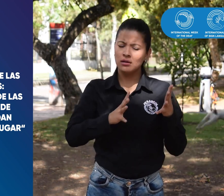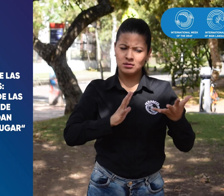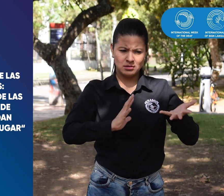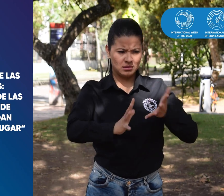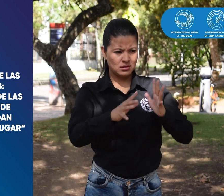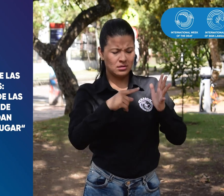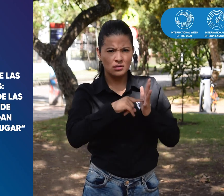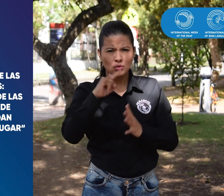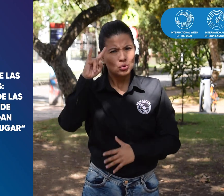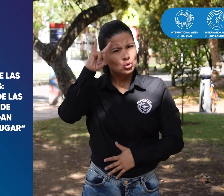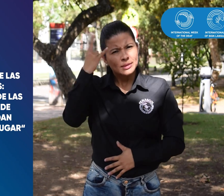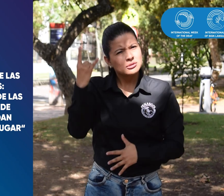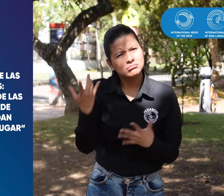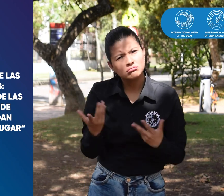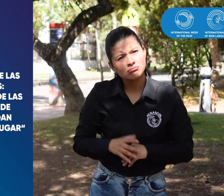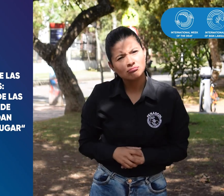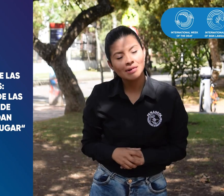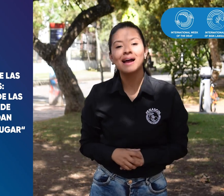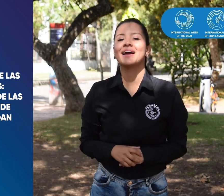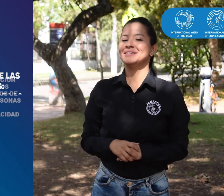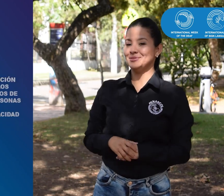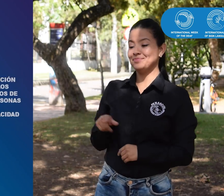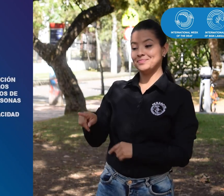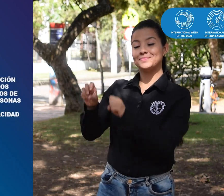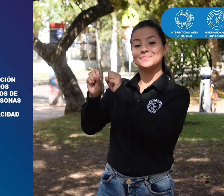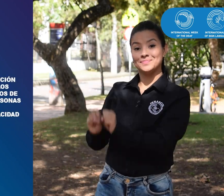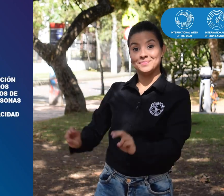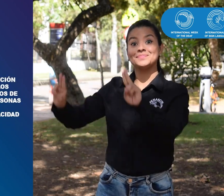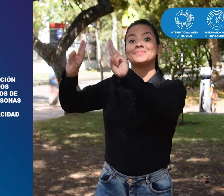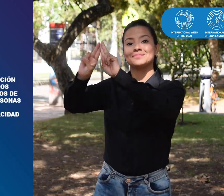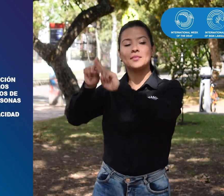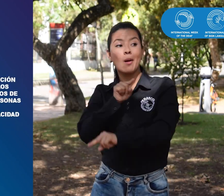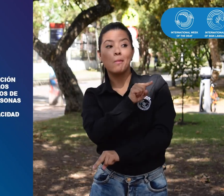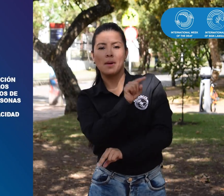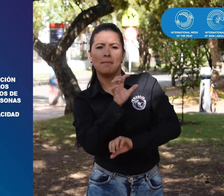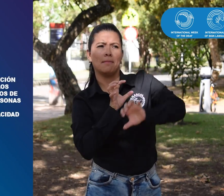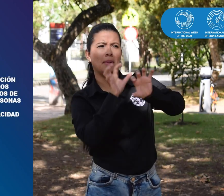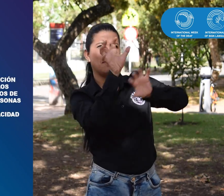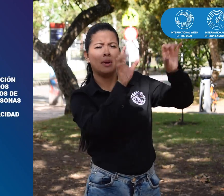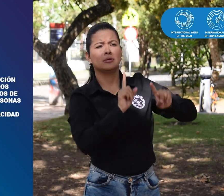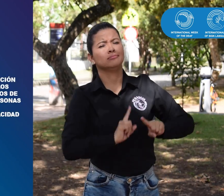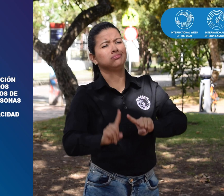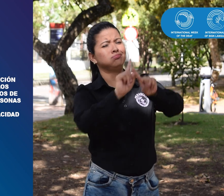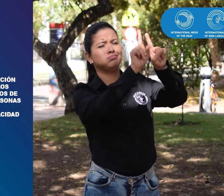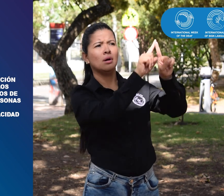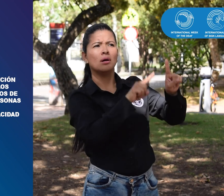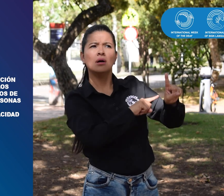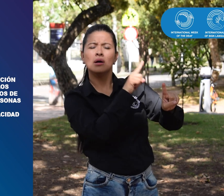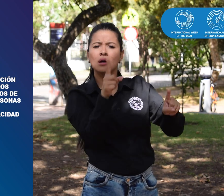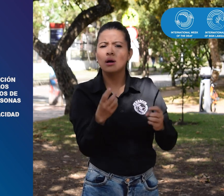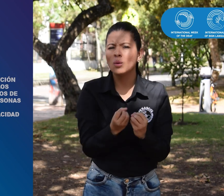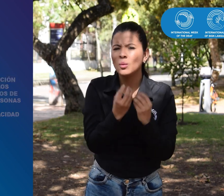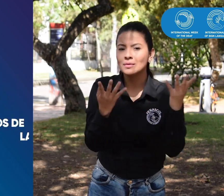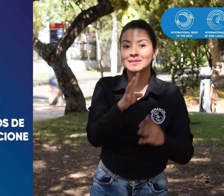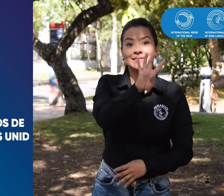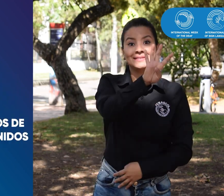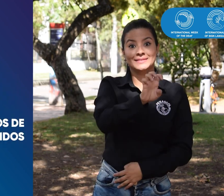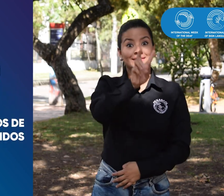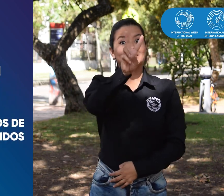lugar Como así Qué lengua de señas la Organización Mundial de las Naciones Unidas ONU